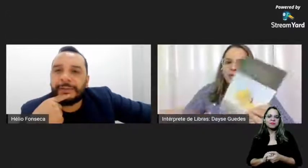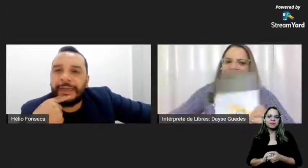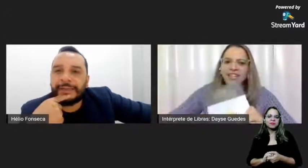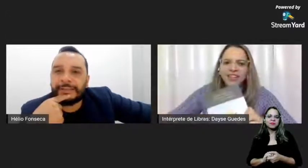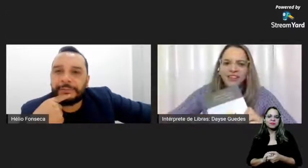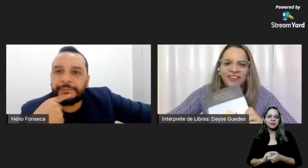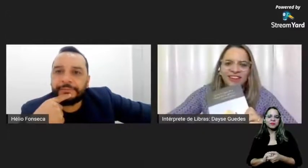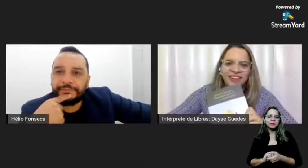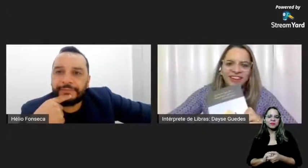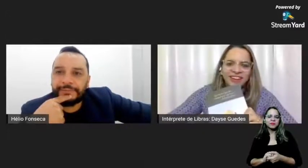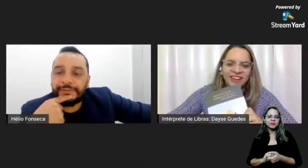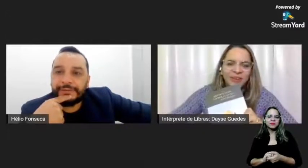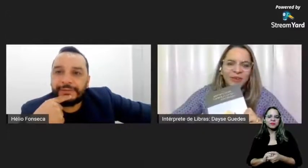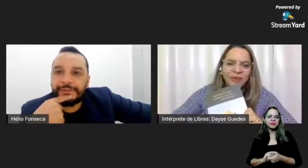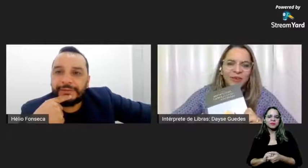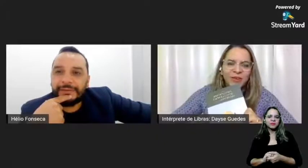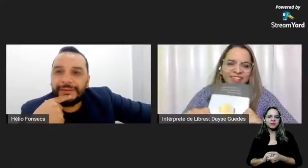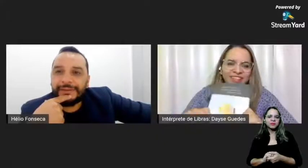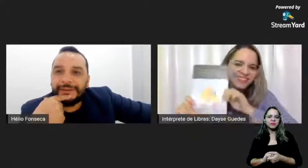até tem